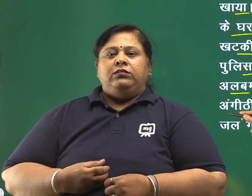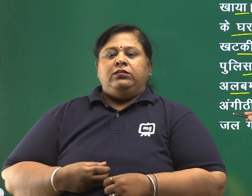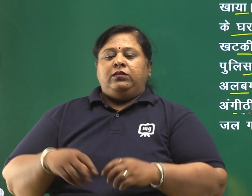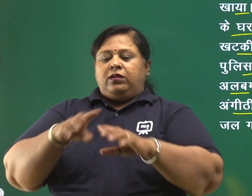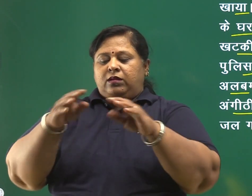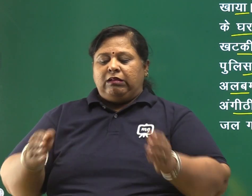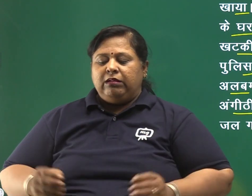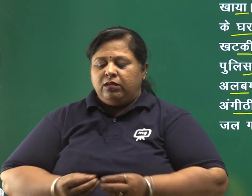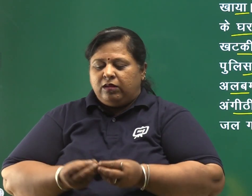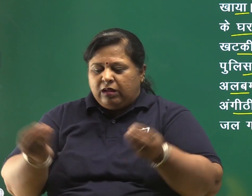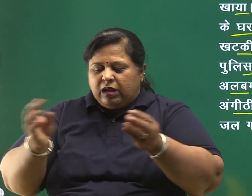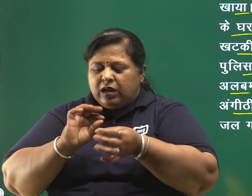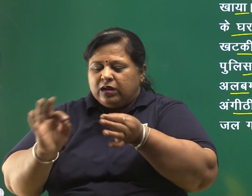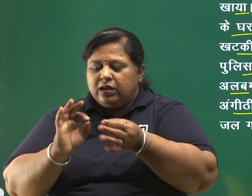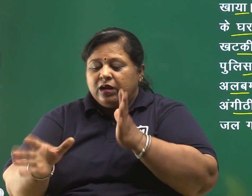अंगीठी में